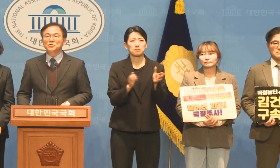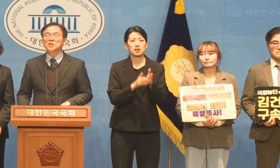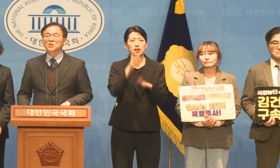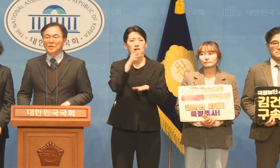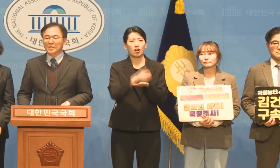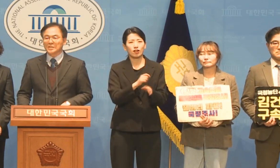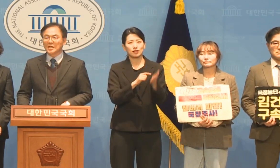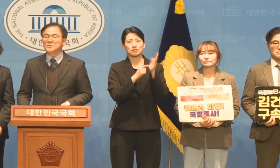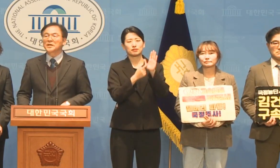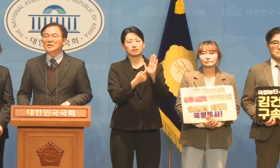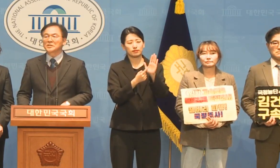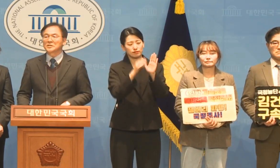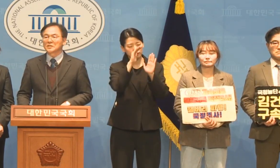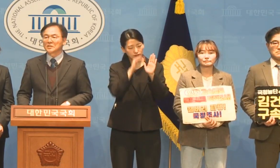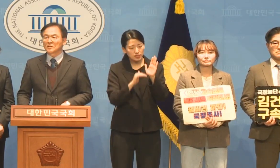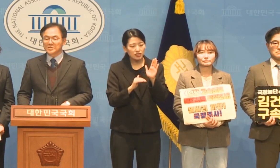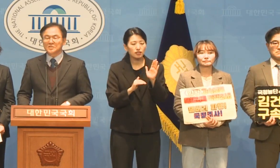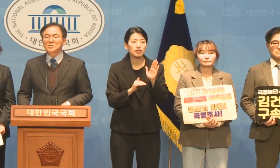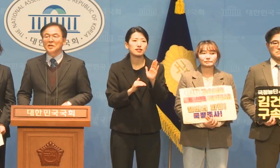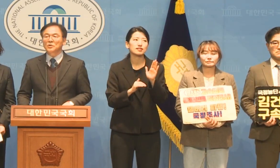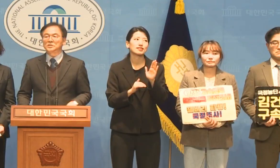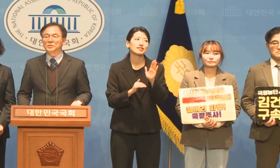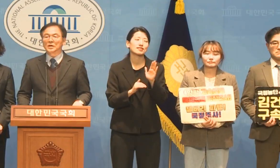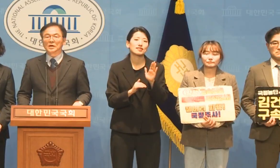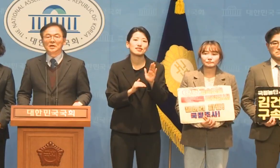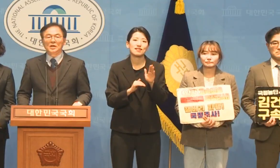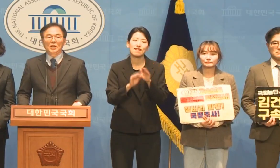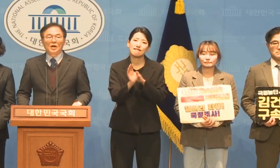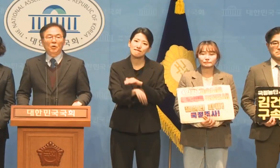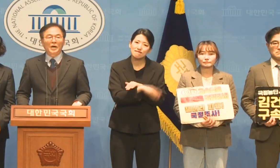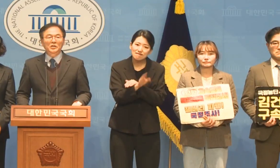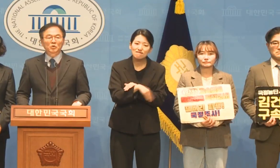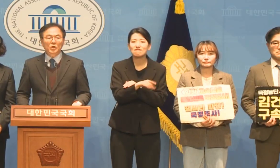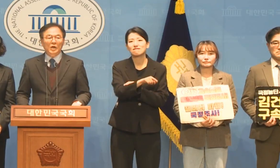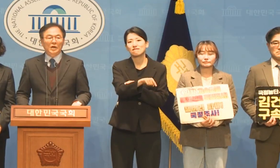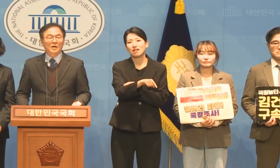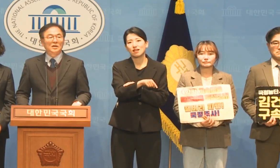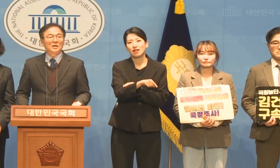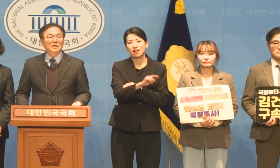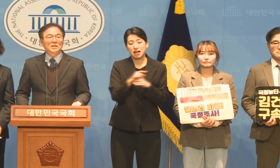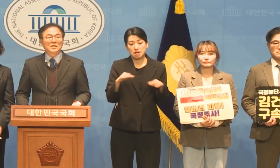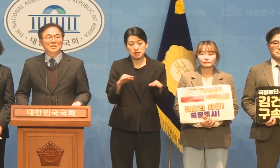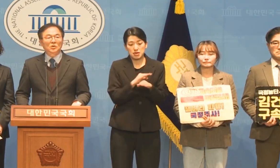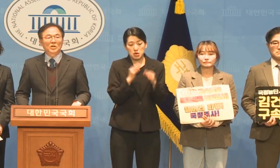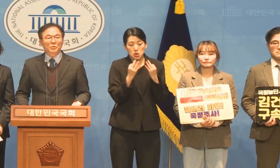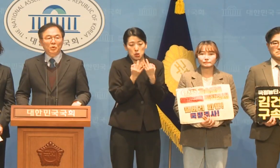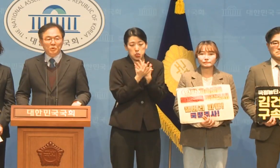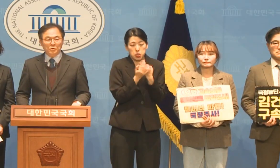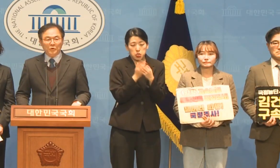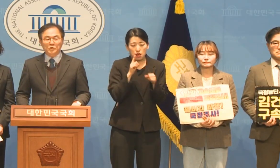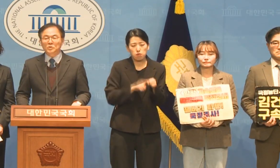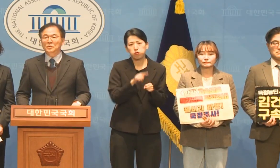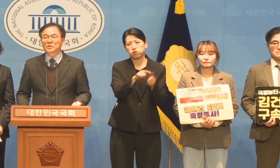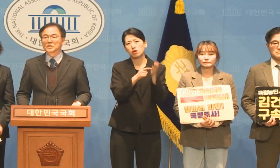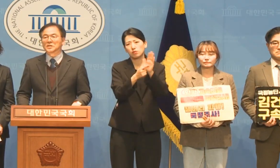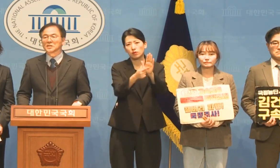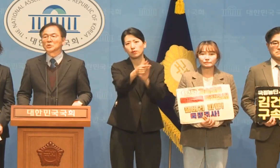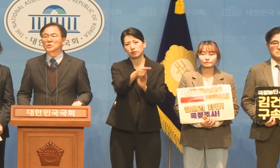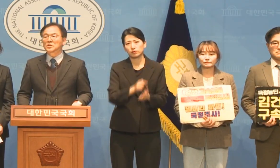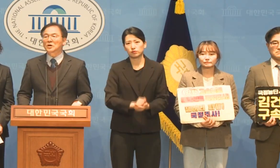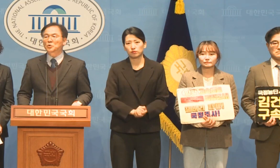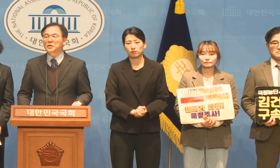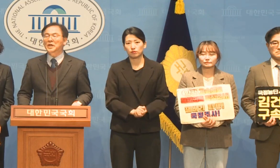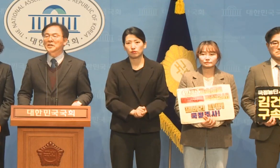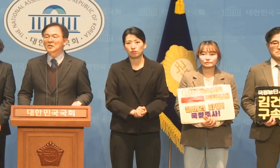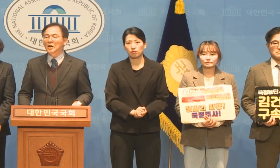진실을 숨기기 위한 감사라는 것을 드러내고 있습니다. 과연 누가 이 서울 양평 고속도로의 종점을